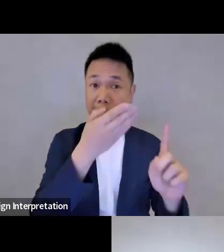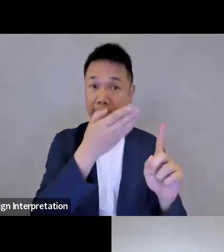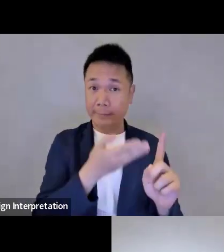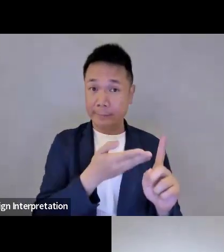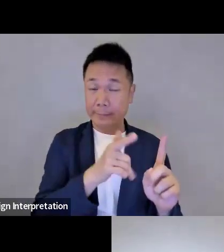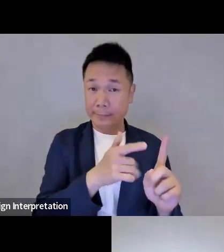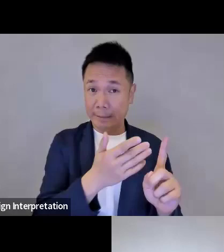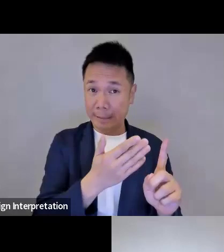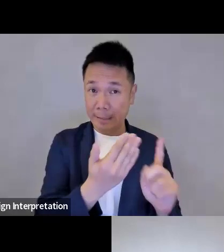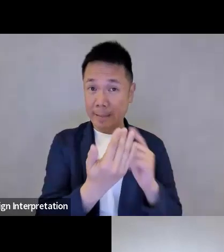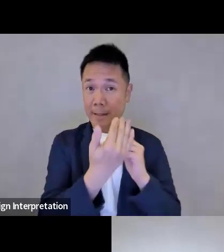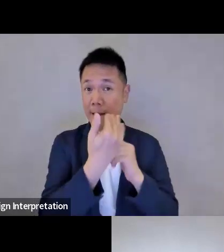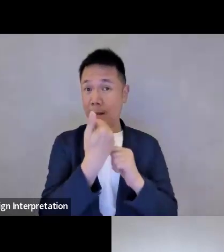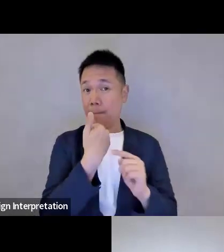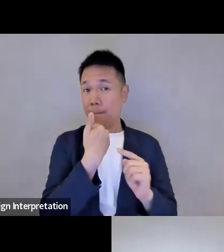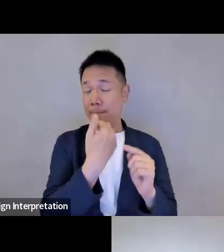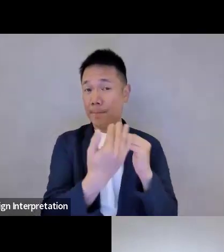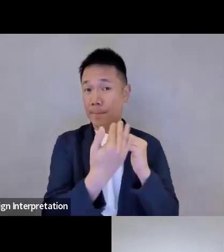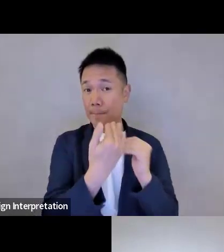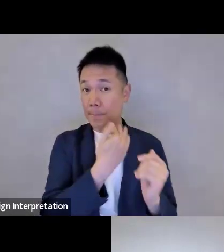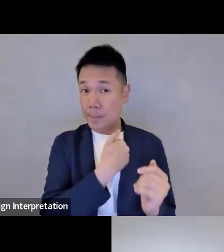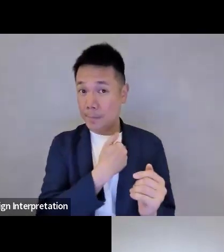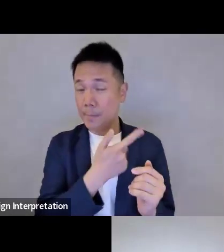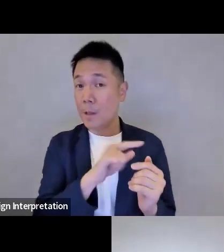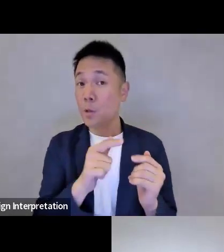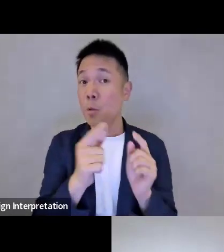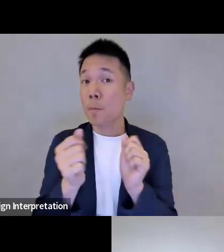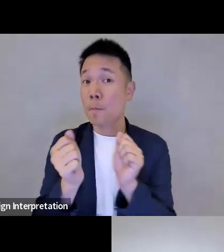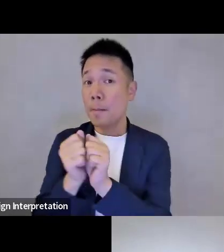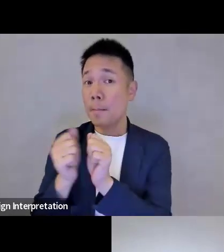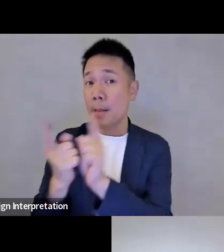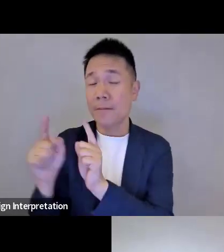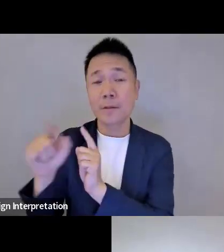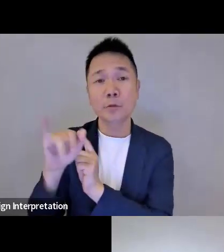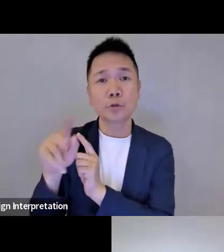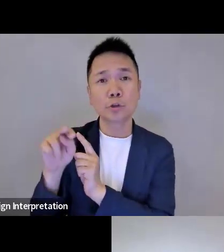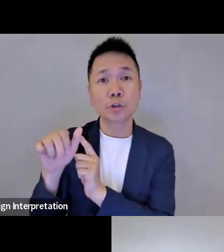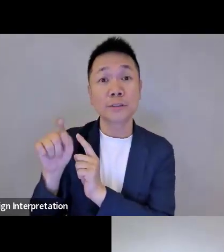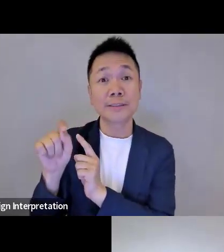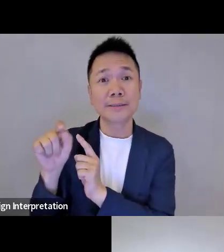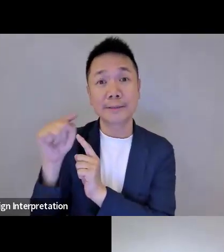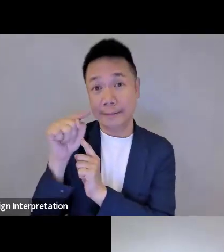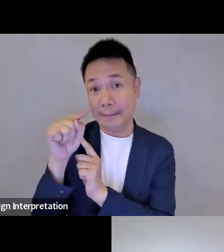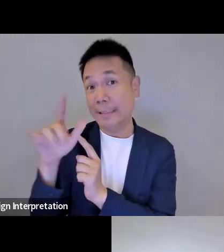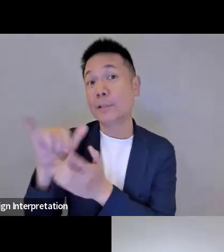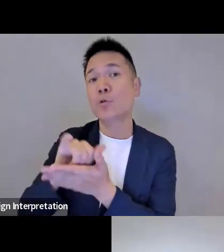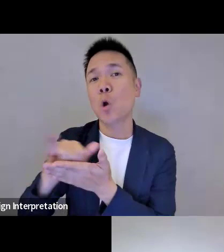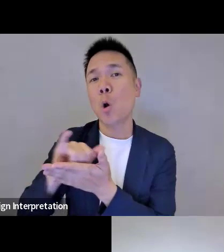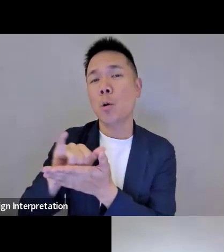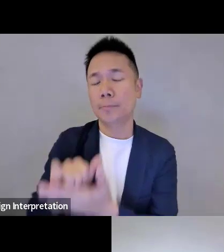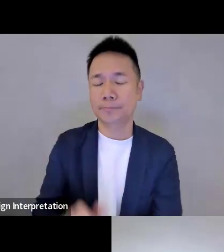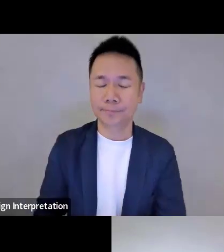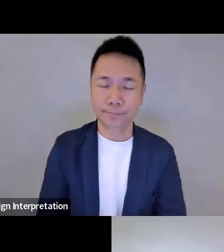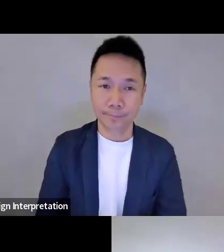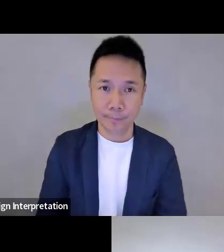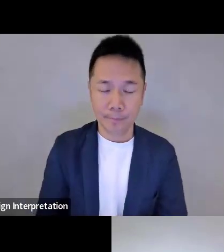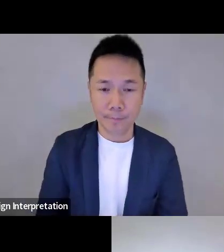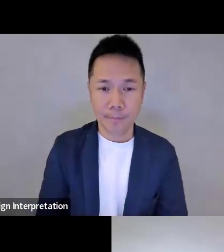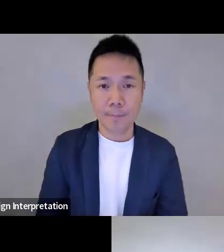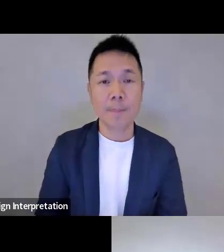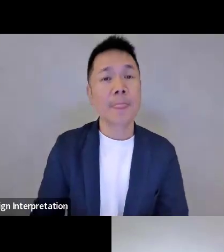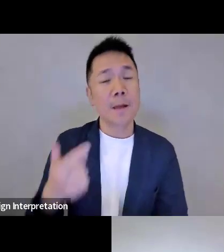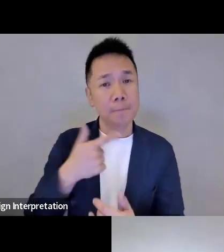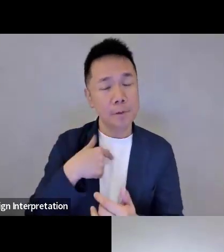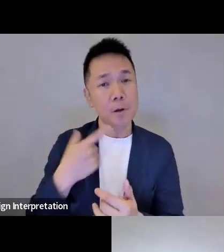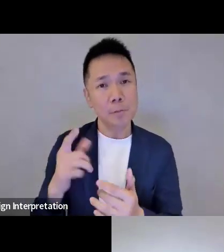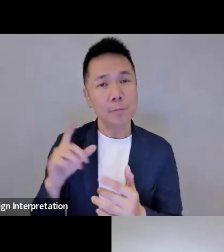哦，我是在联合国的这个残疾的这些协会